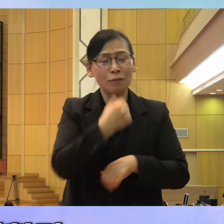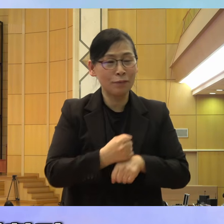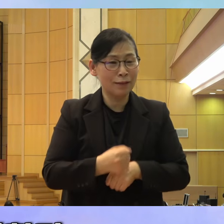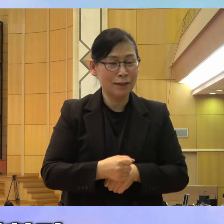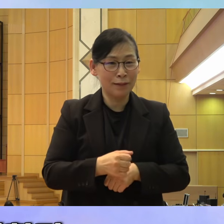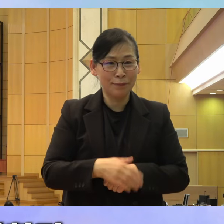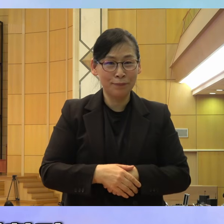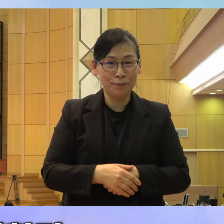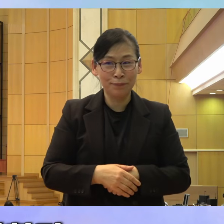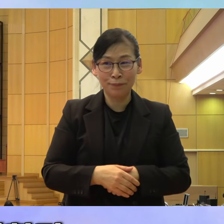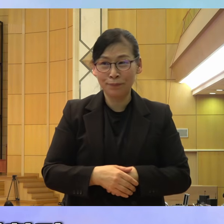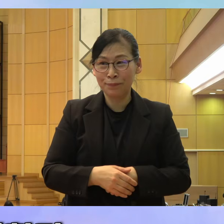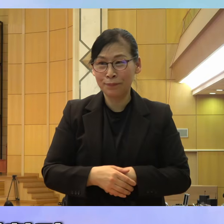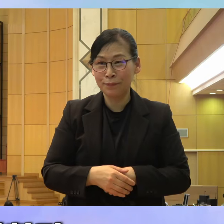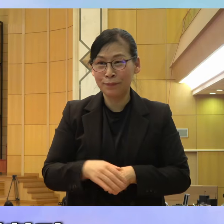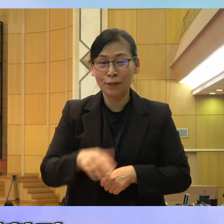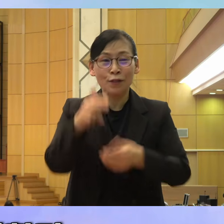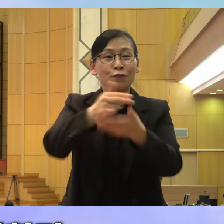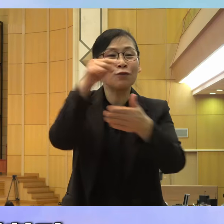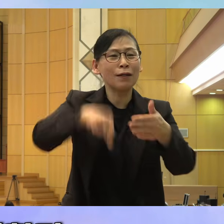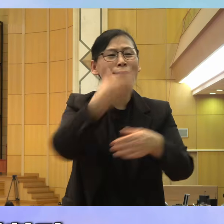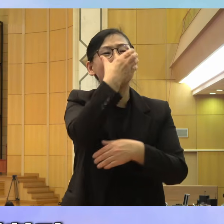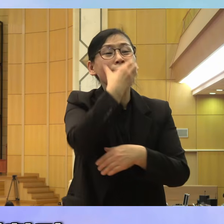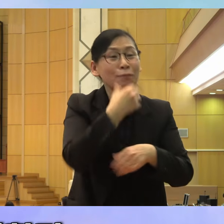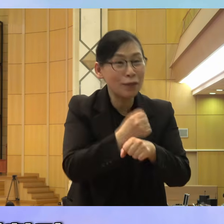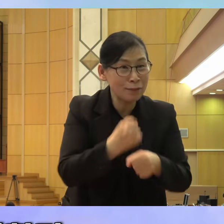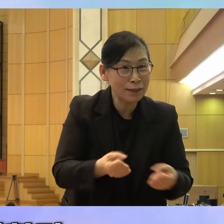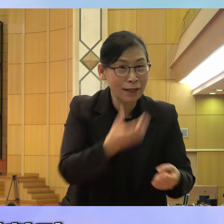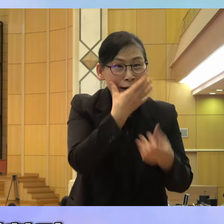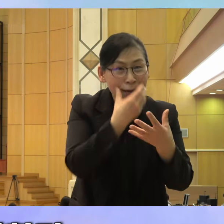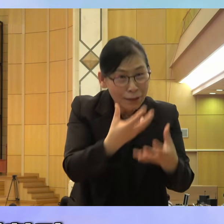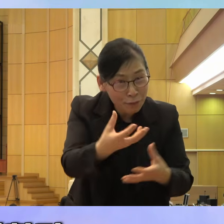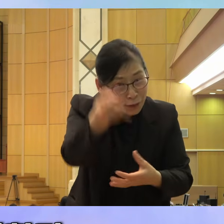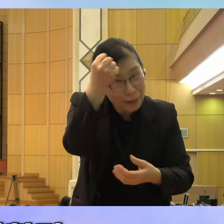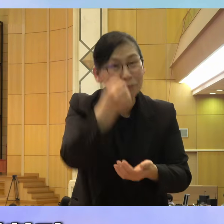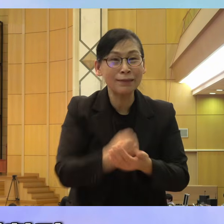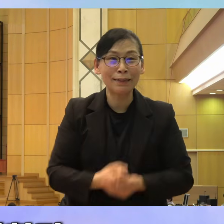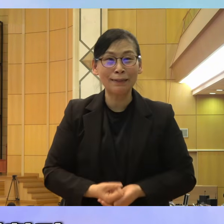뒷사람하고도 한번 돌아서 해보겠습니다. 우리는 주 안에서 행복합니다.